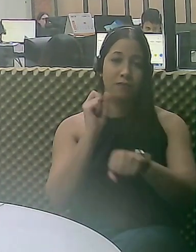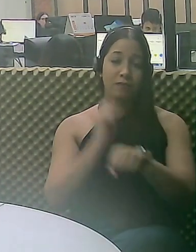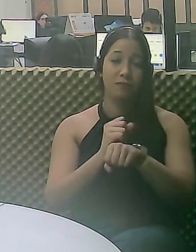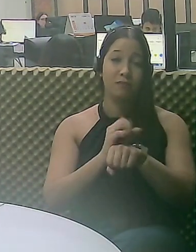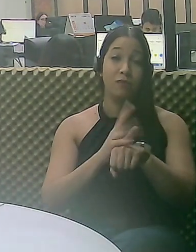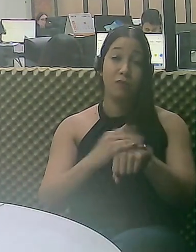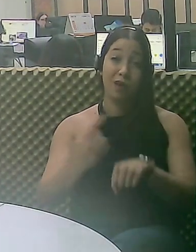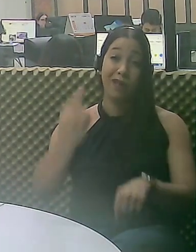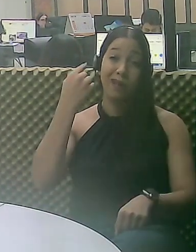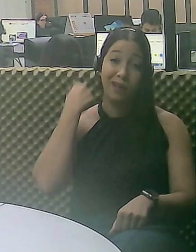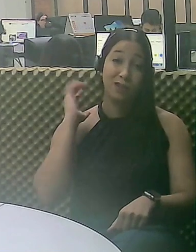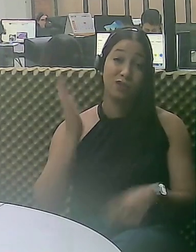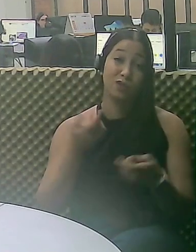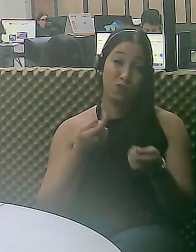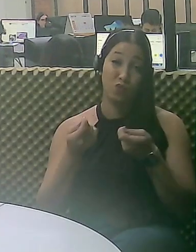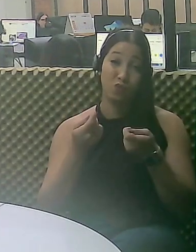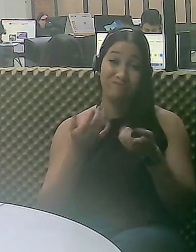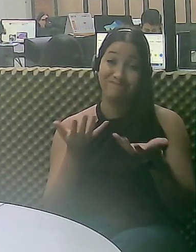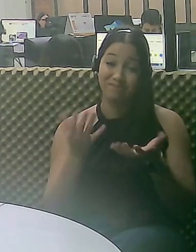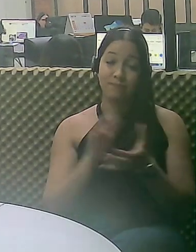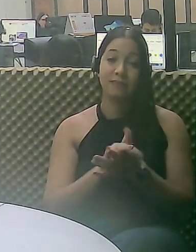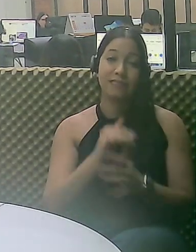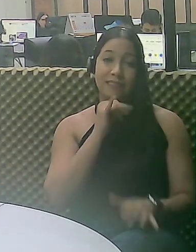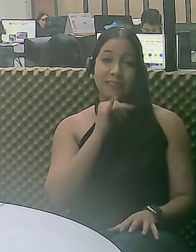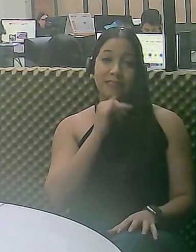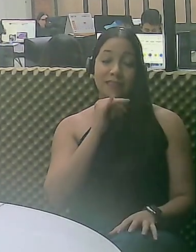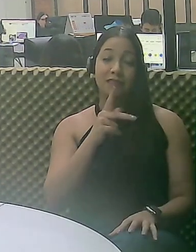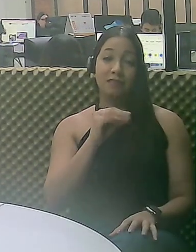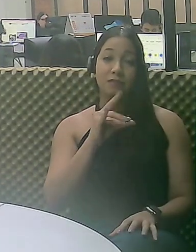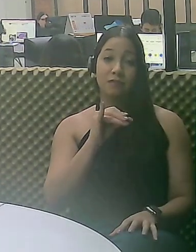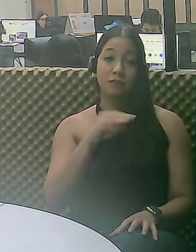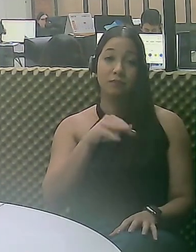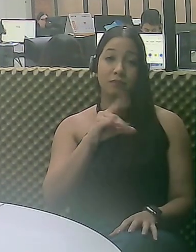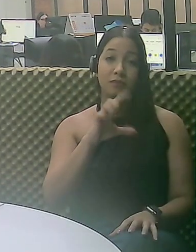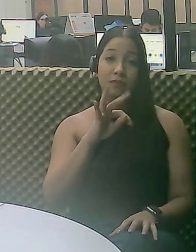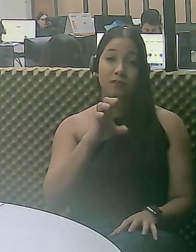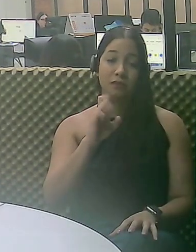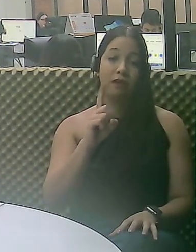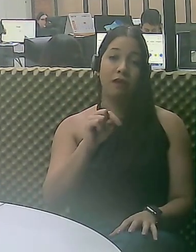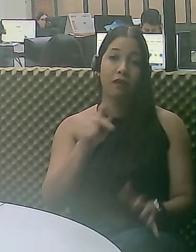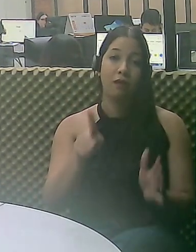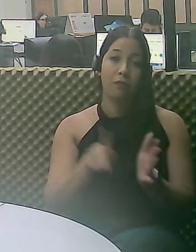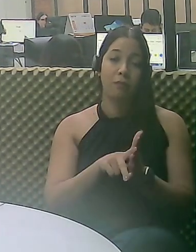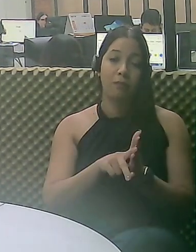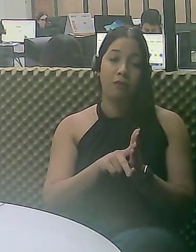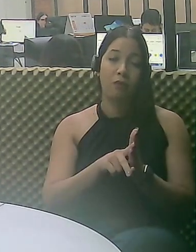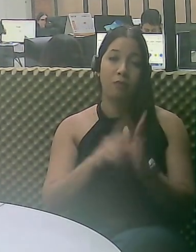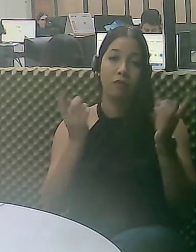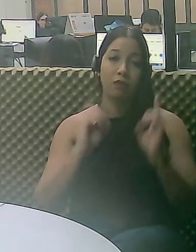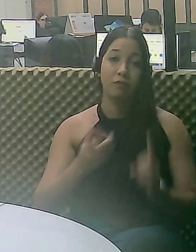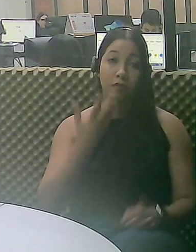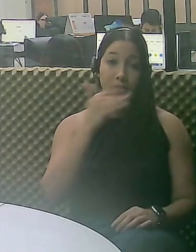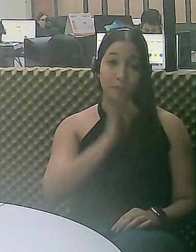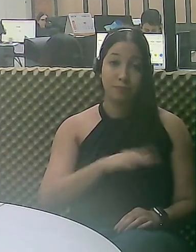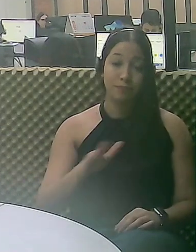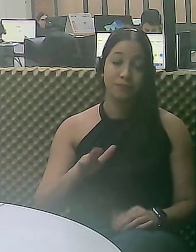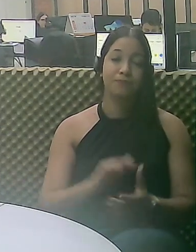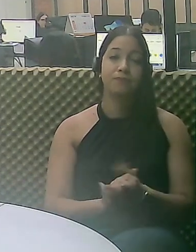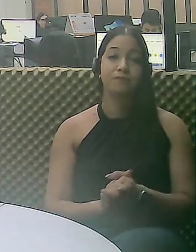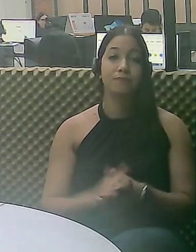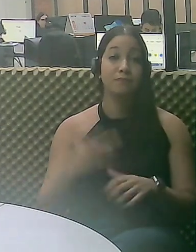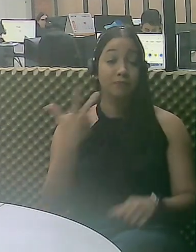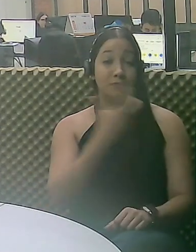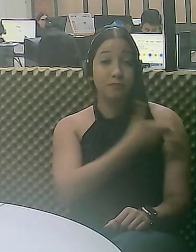antes consideradas controladas, como é o caso da poliomielite, também conhecido como paralisia infantil. A vacinação